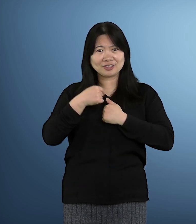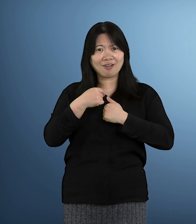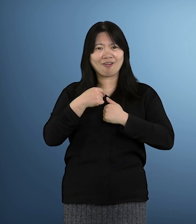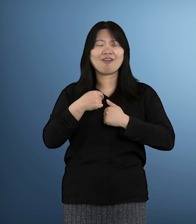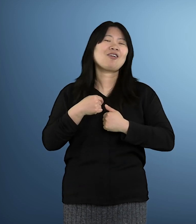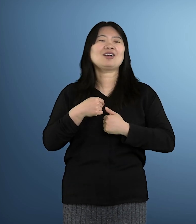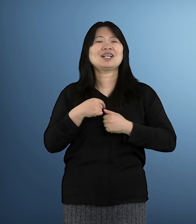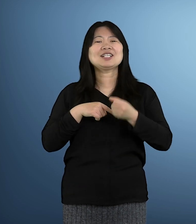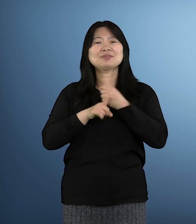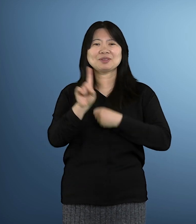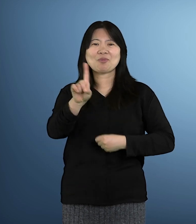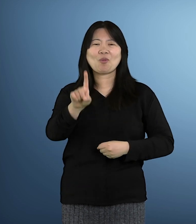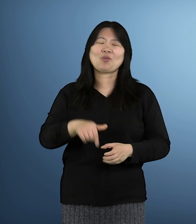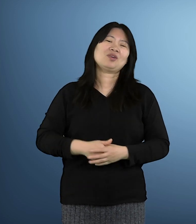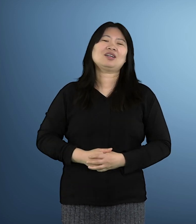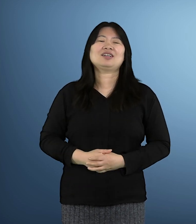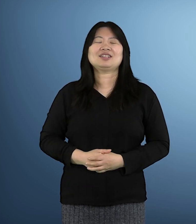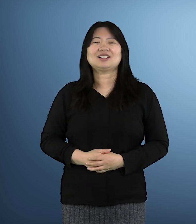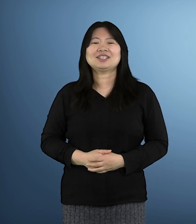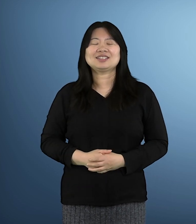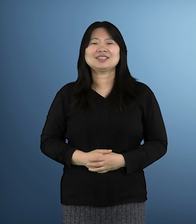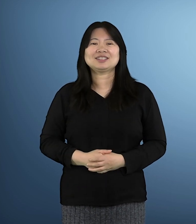명령형으로 됐다는 건 무슨 뜻일까요?